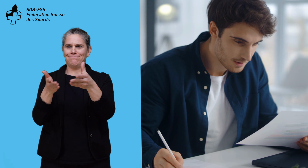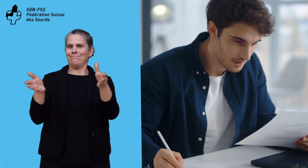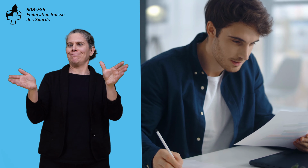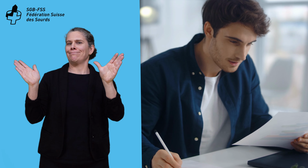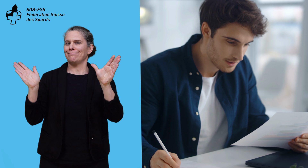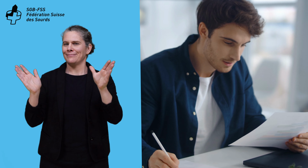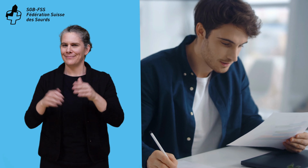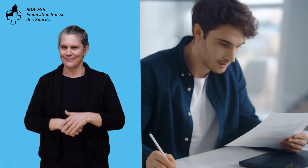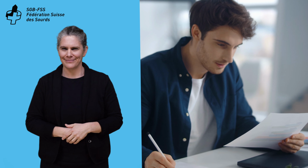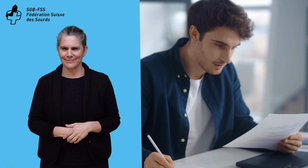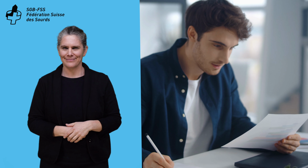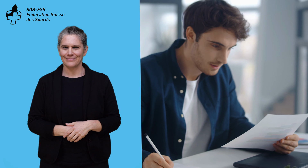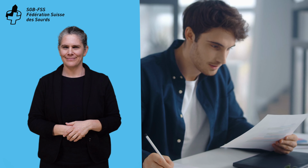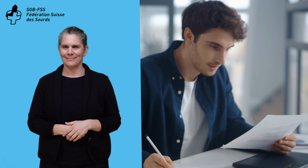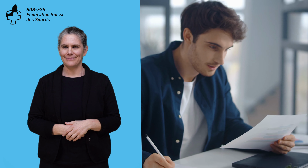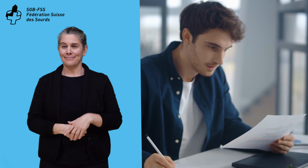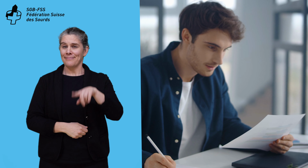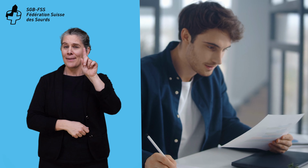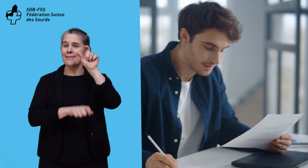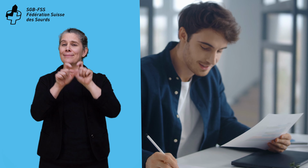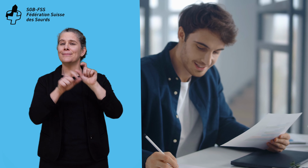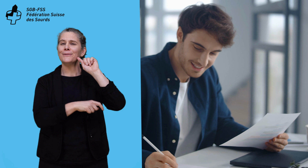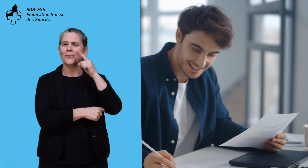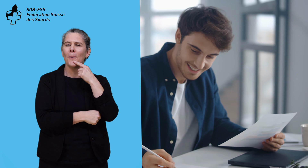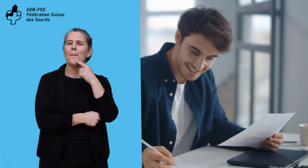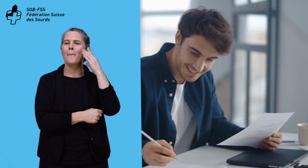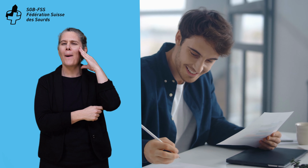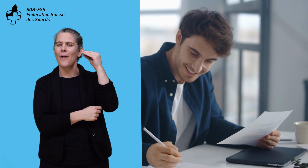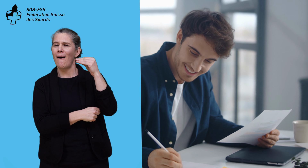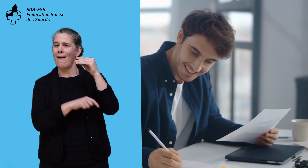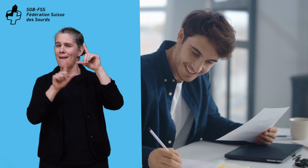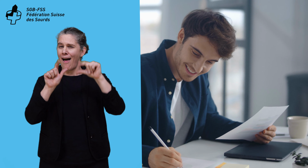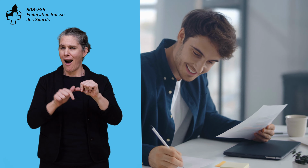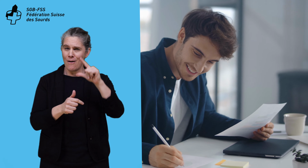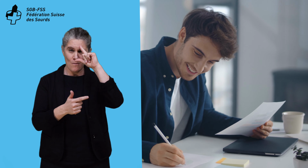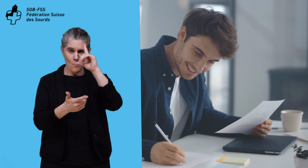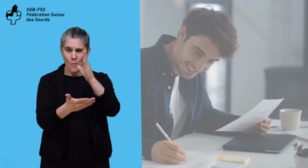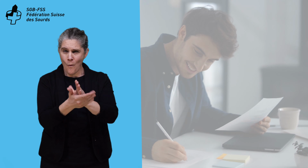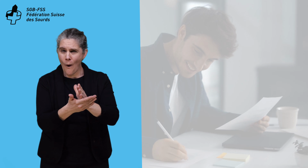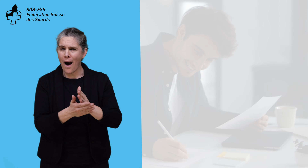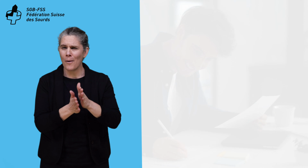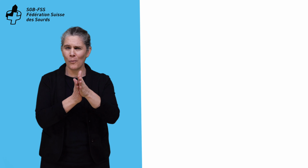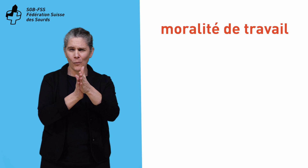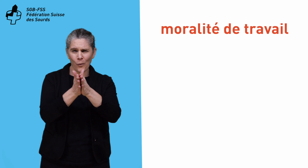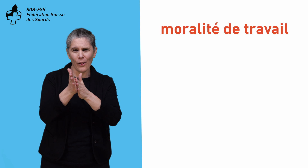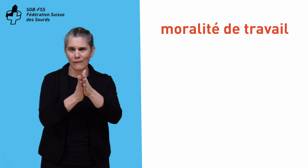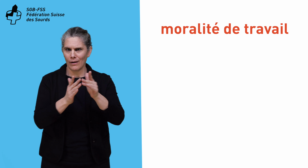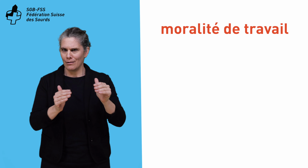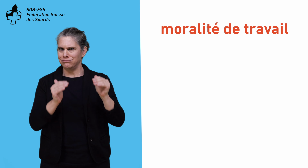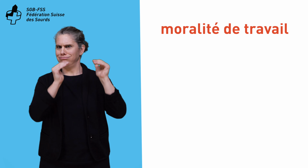des besoins des clients, car une clientèle plus diversifiée peut être servie. Mais le moral et la